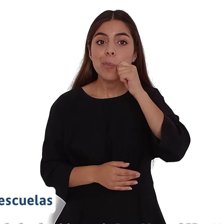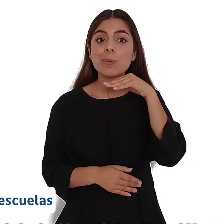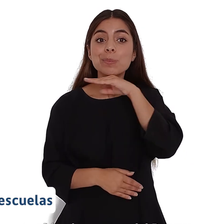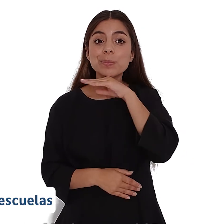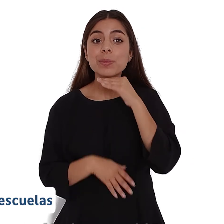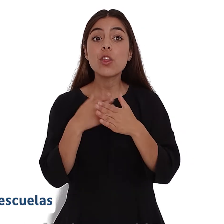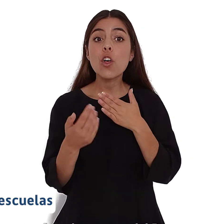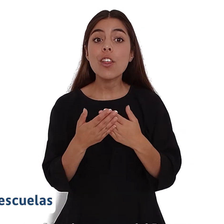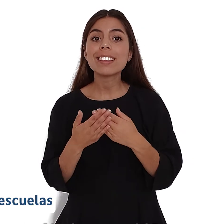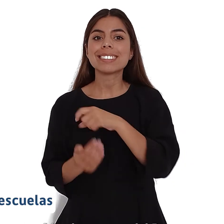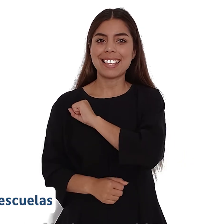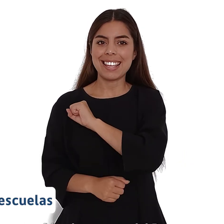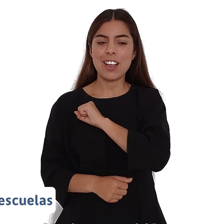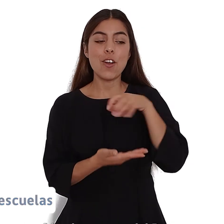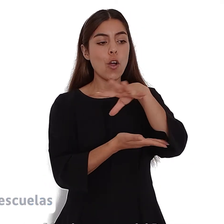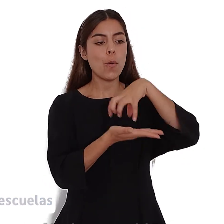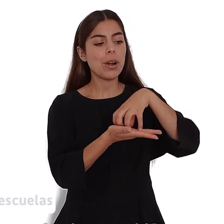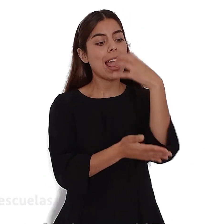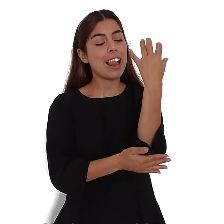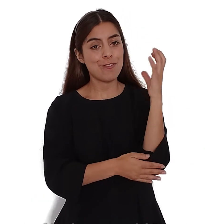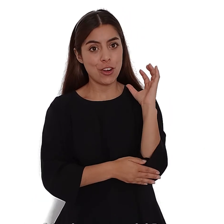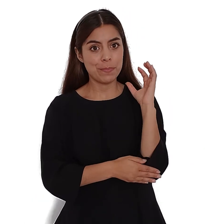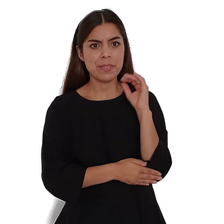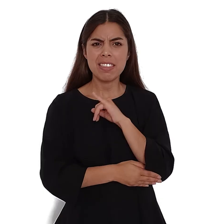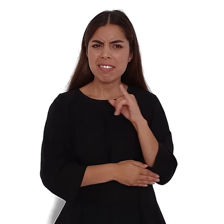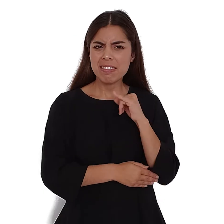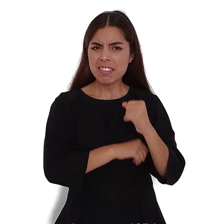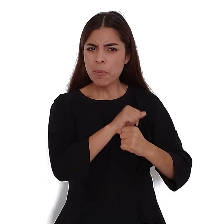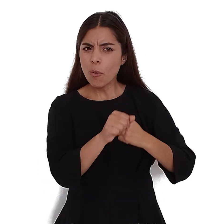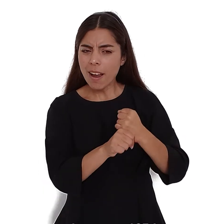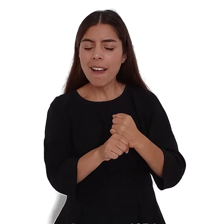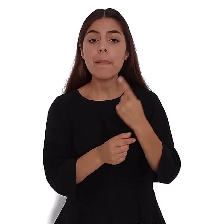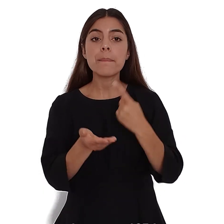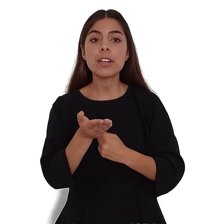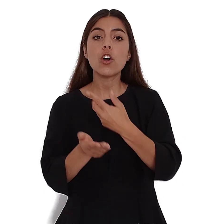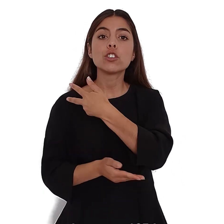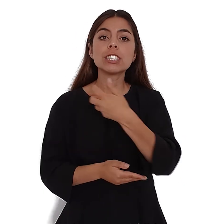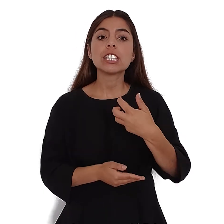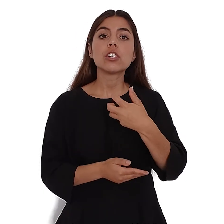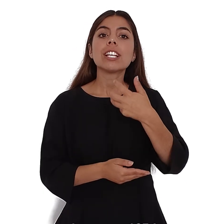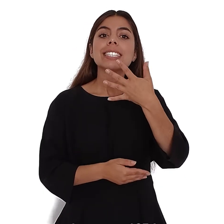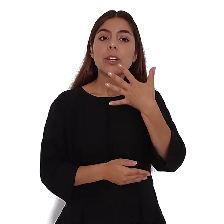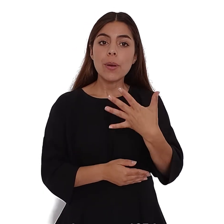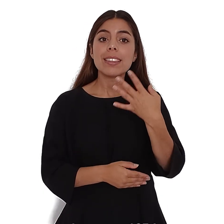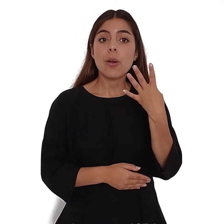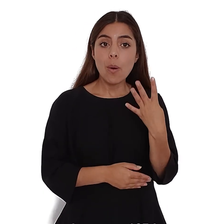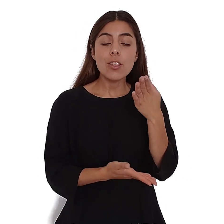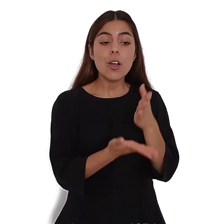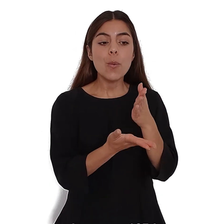Sullivan, ubicada en la comuna del Bosque, en la región metropolitana. Luego, en 1854, se crea la escuela para niñas